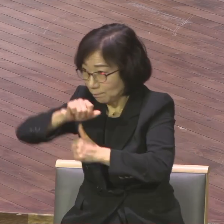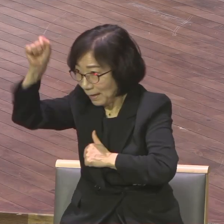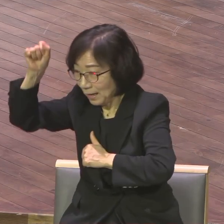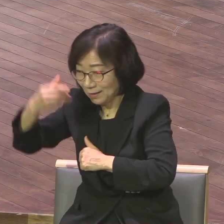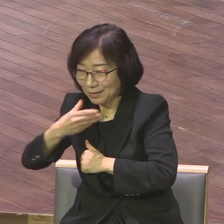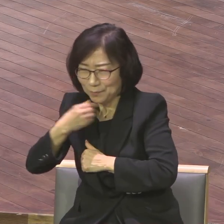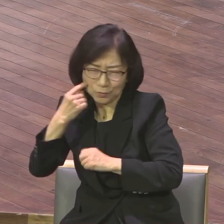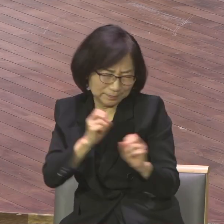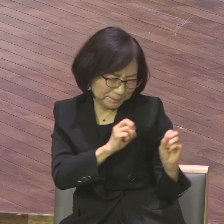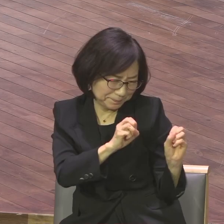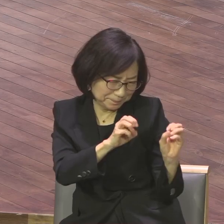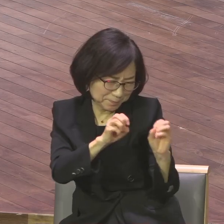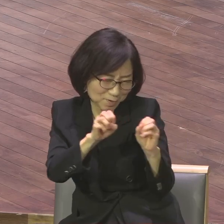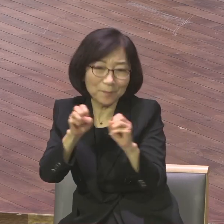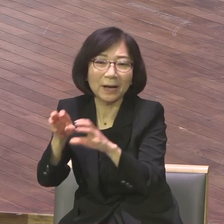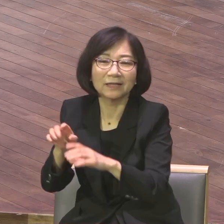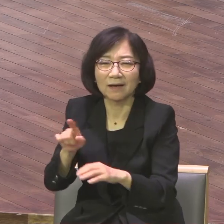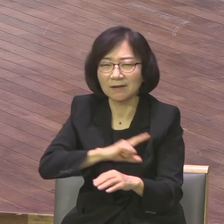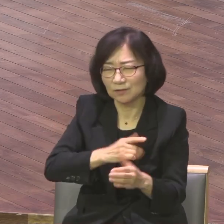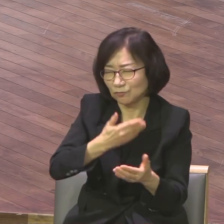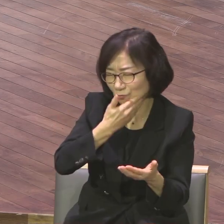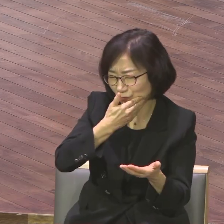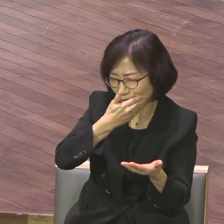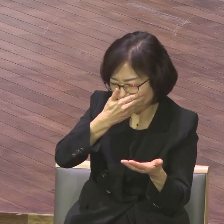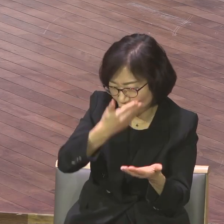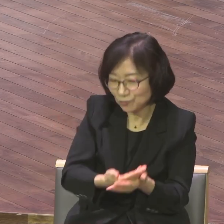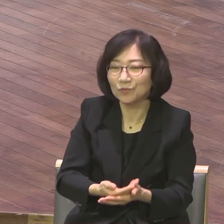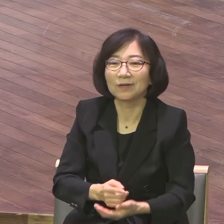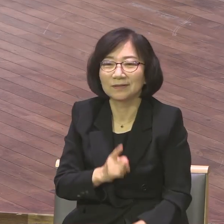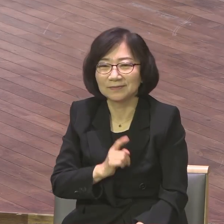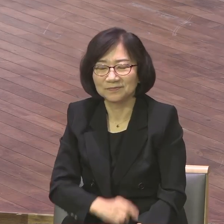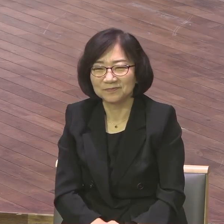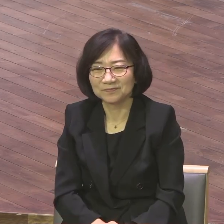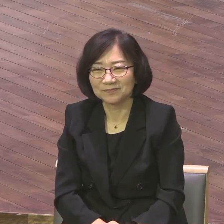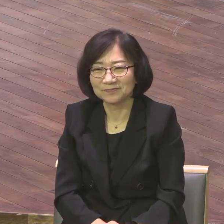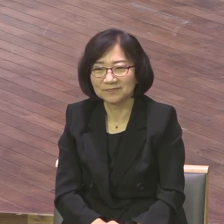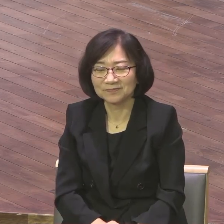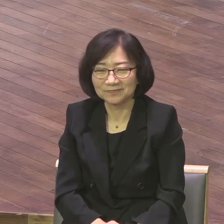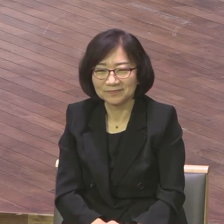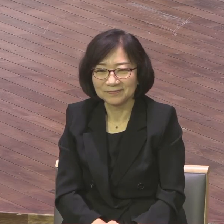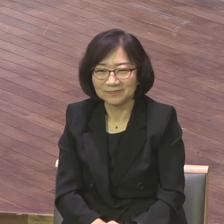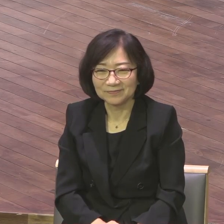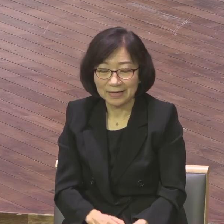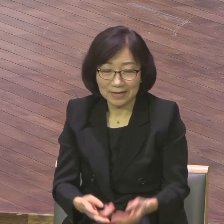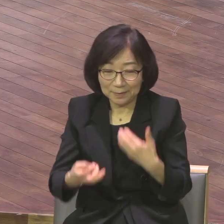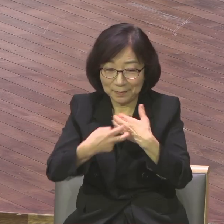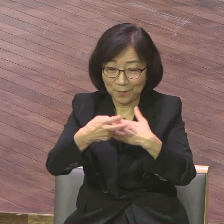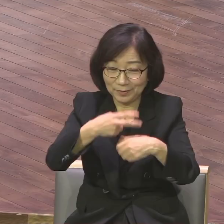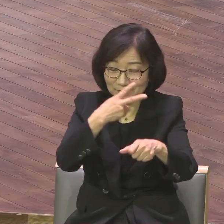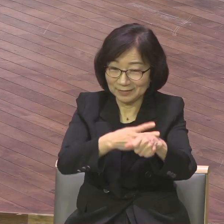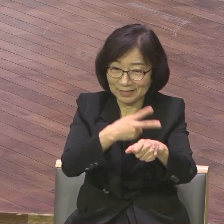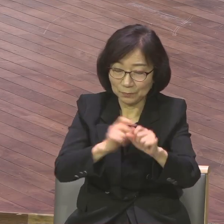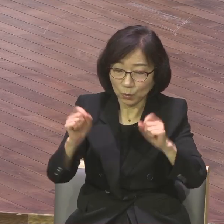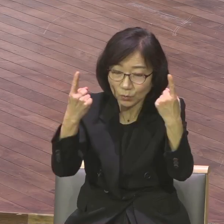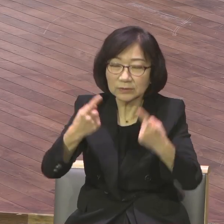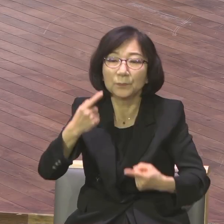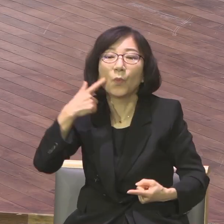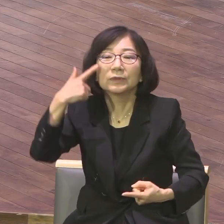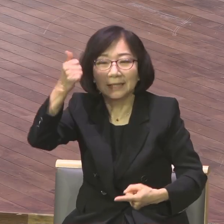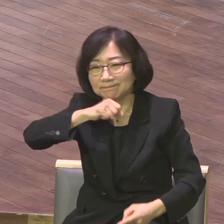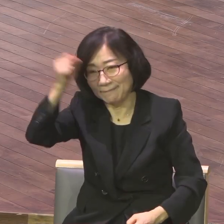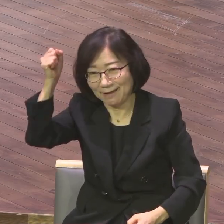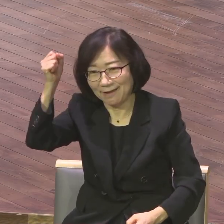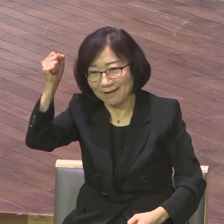자. 그래서 이 마틴 존스 목사님은 유명한 의사인데 그렇게 목사가 되어서 이 복음 전파하기